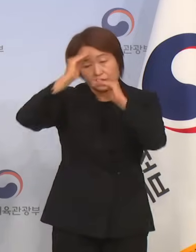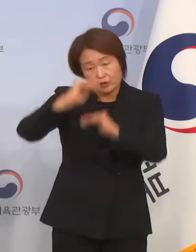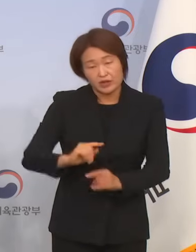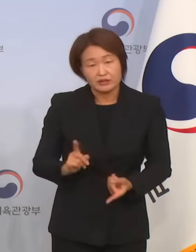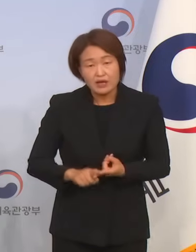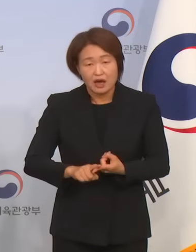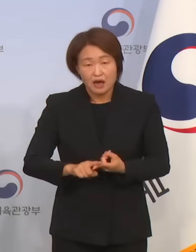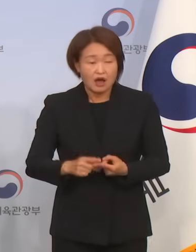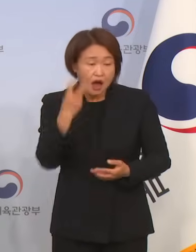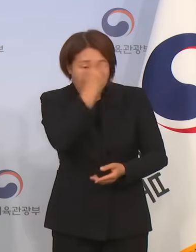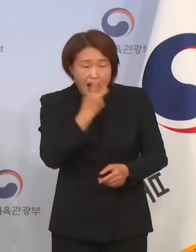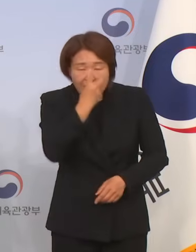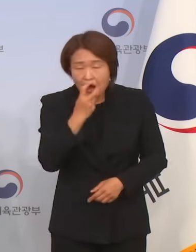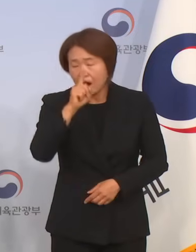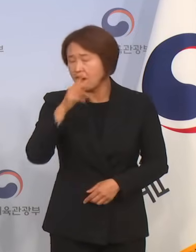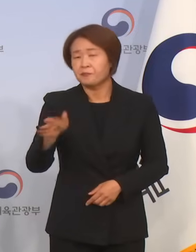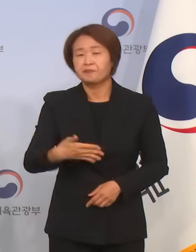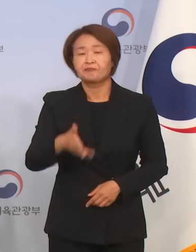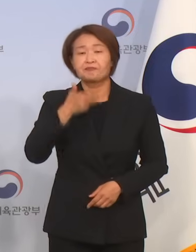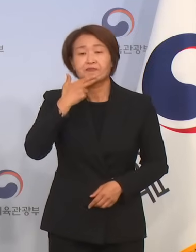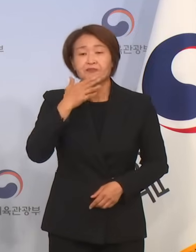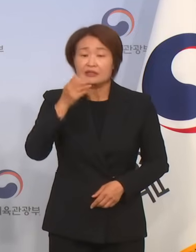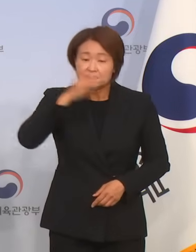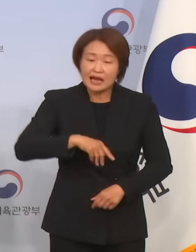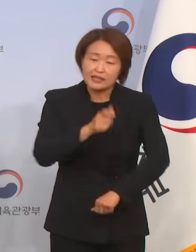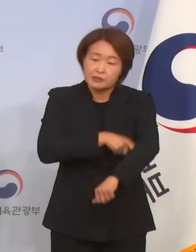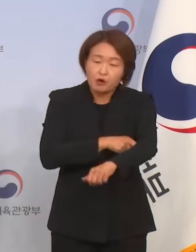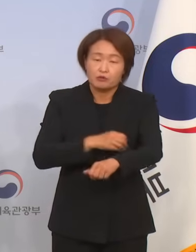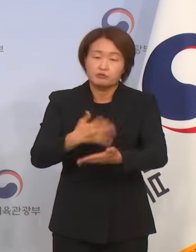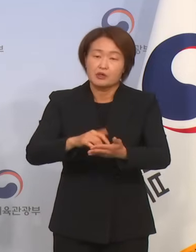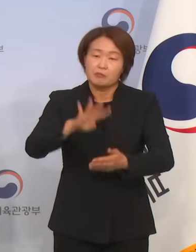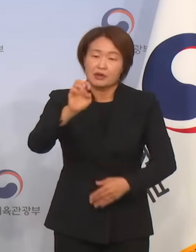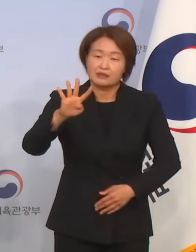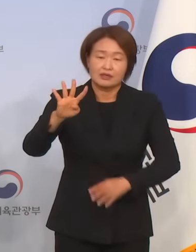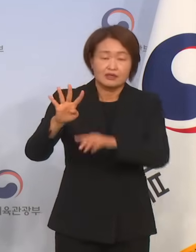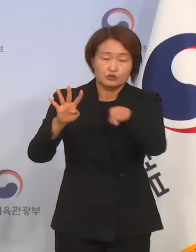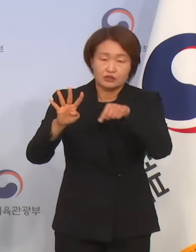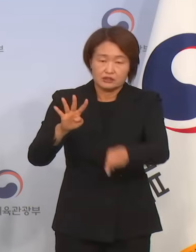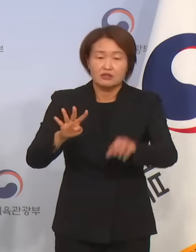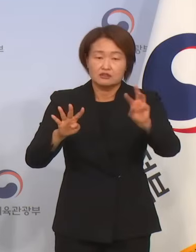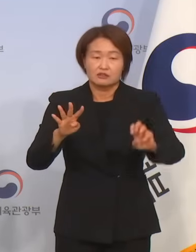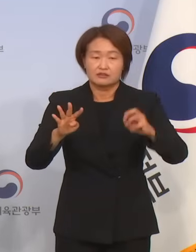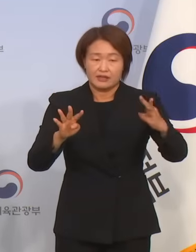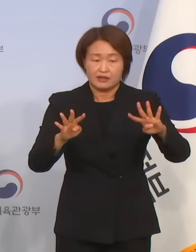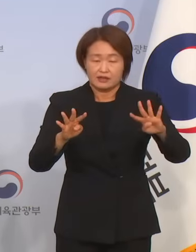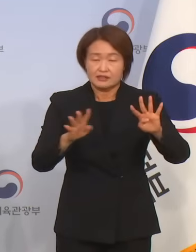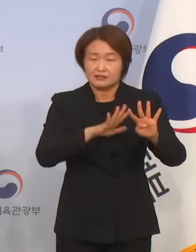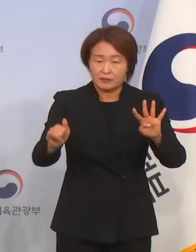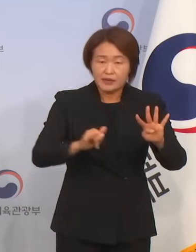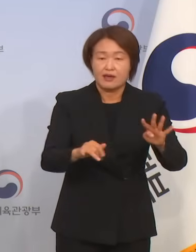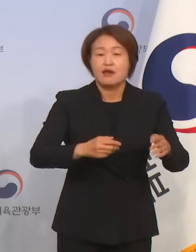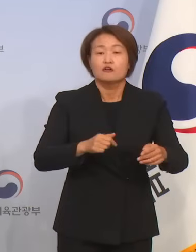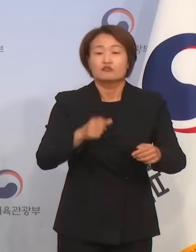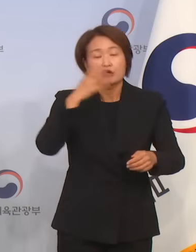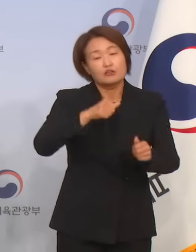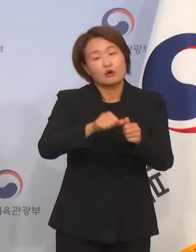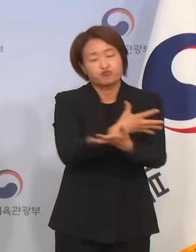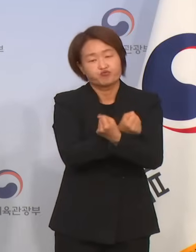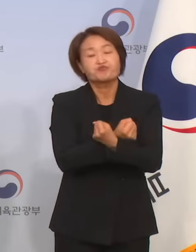대한 관리 없이 축구협회 임원 44명 중 34명에 대해 자문 계약을